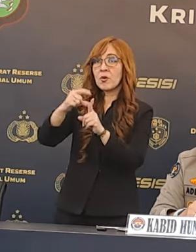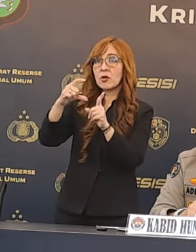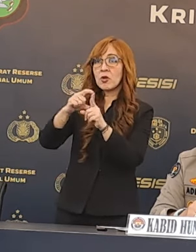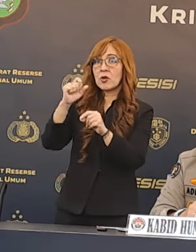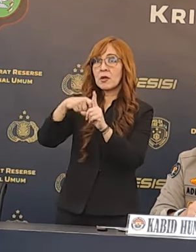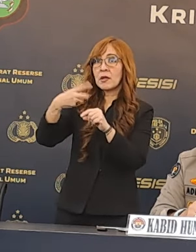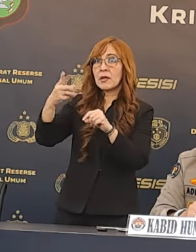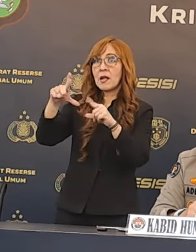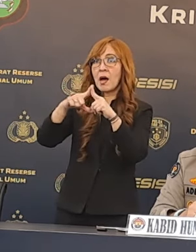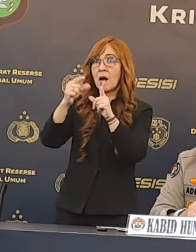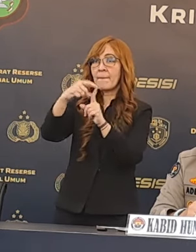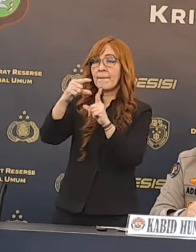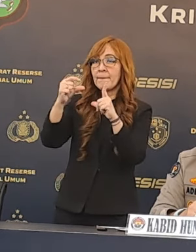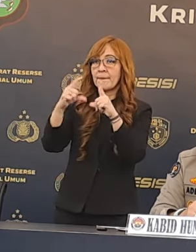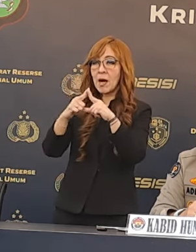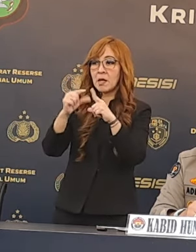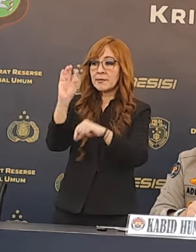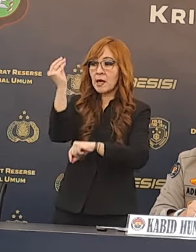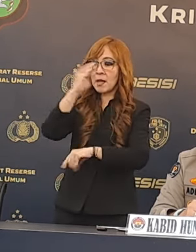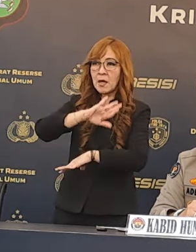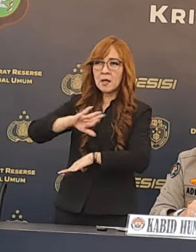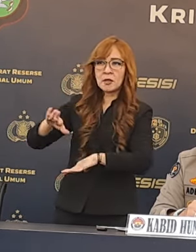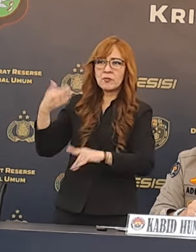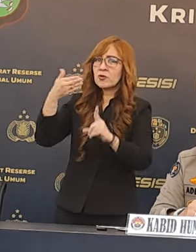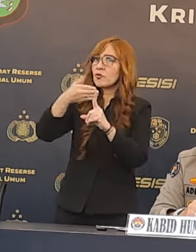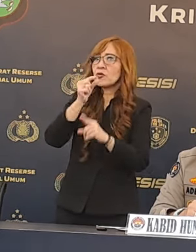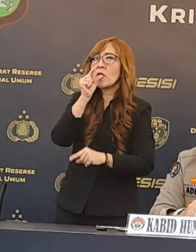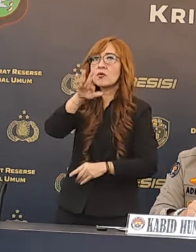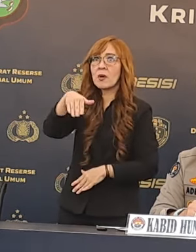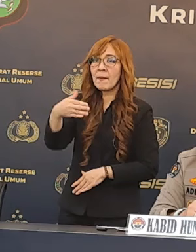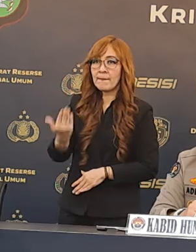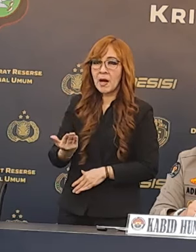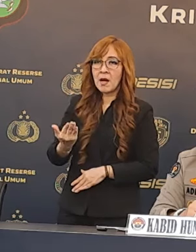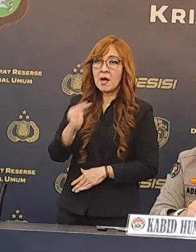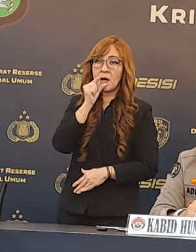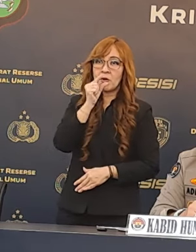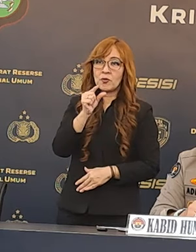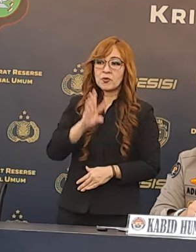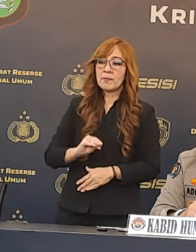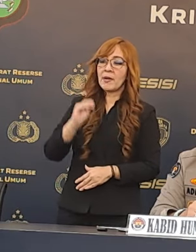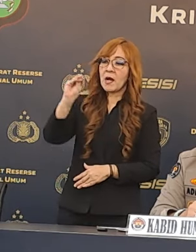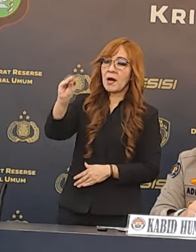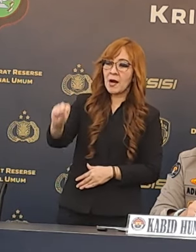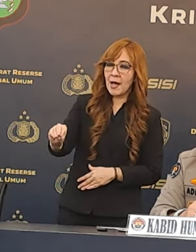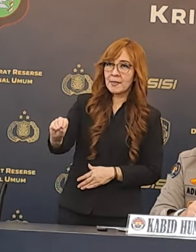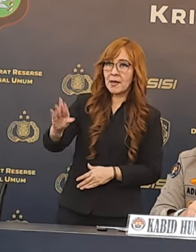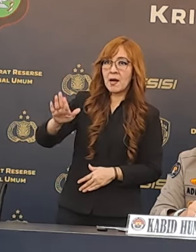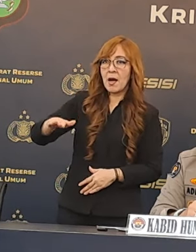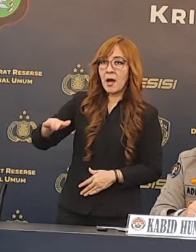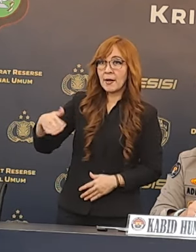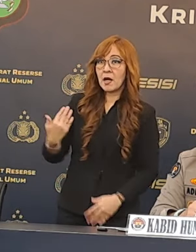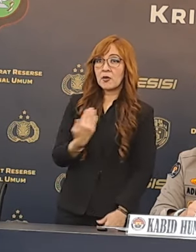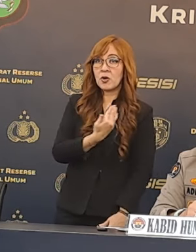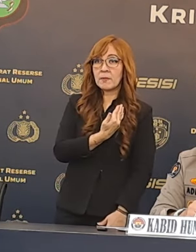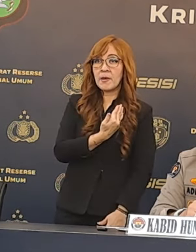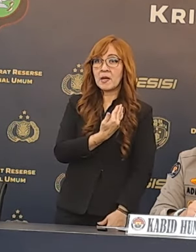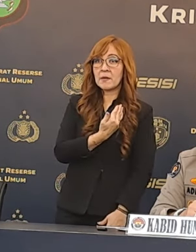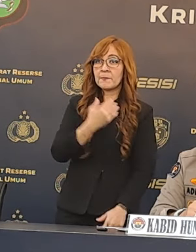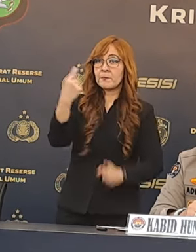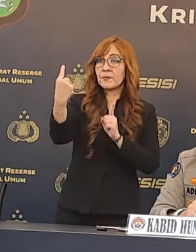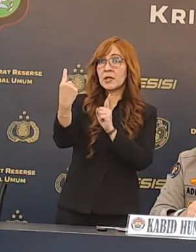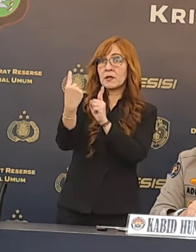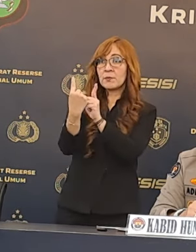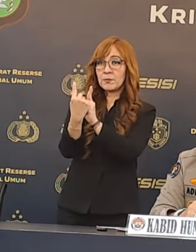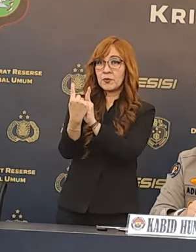Timur, dengan tujuan untuk mengantar anak korban ketemu